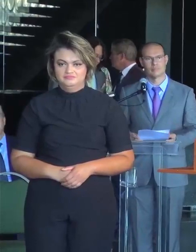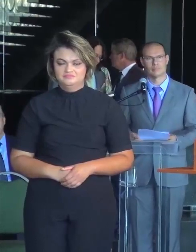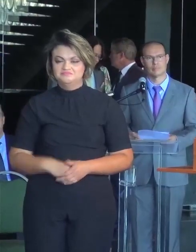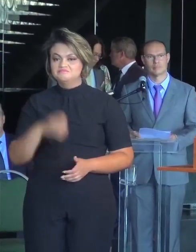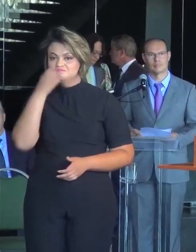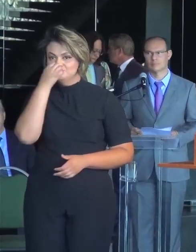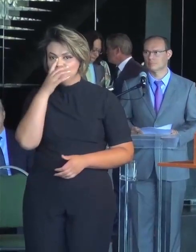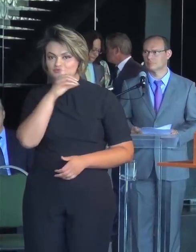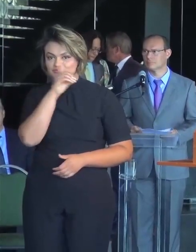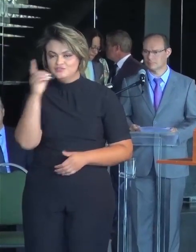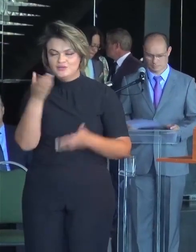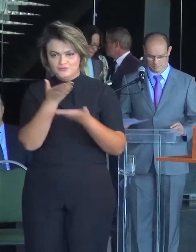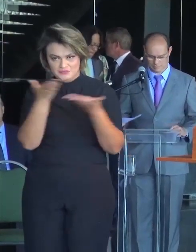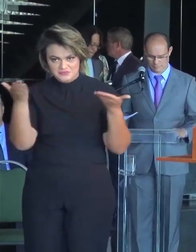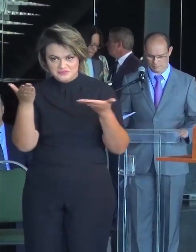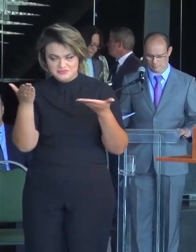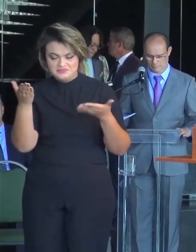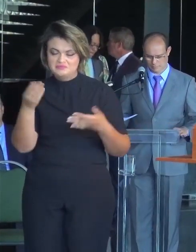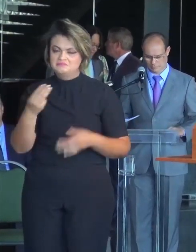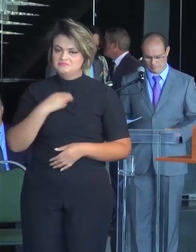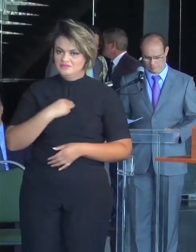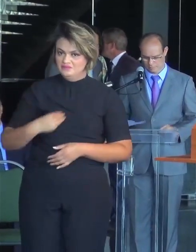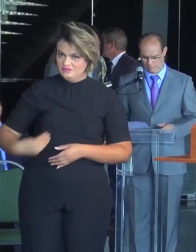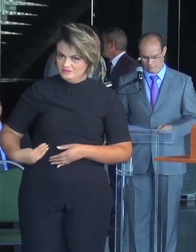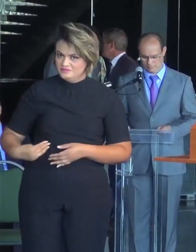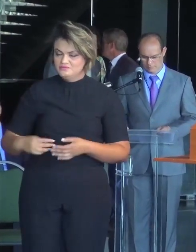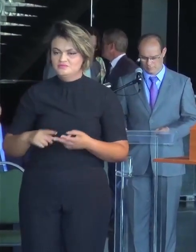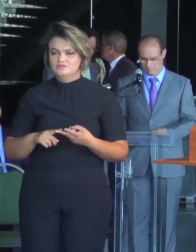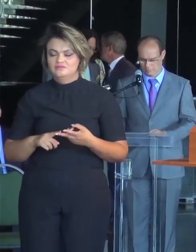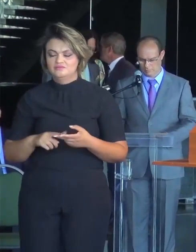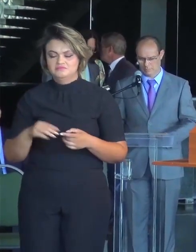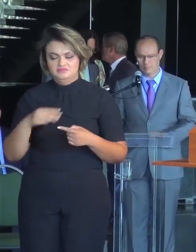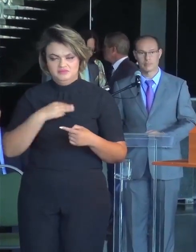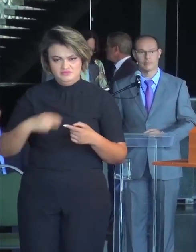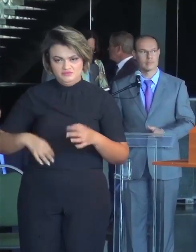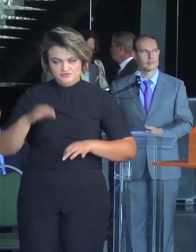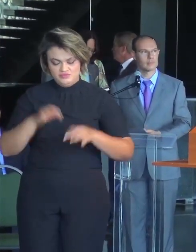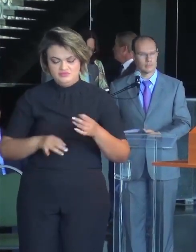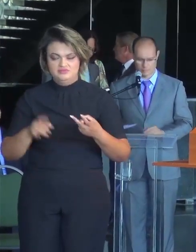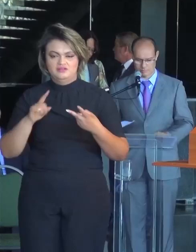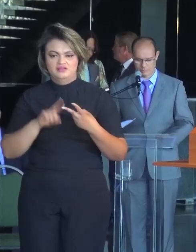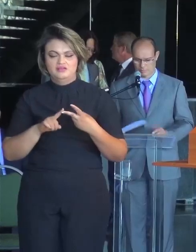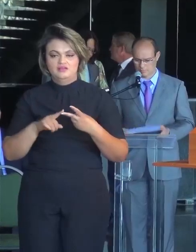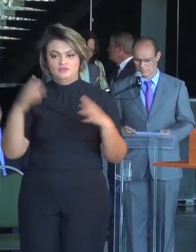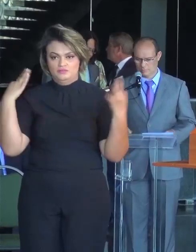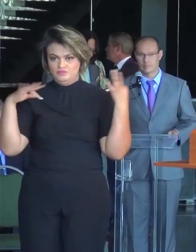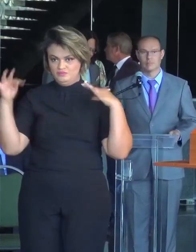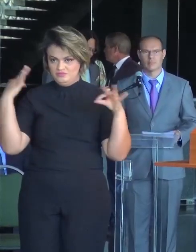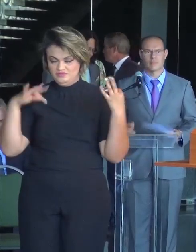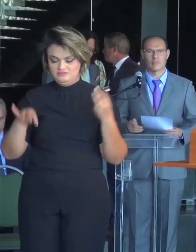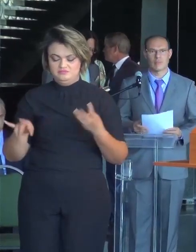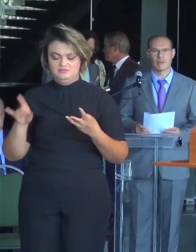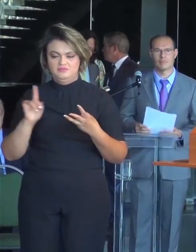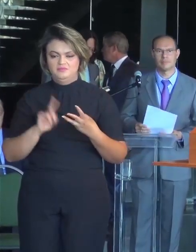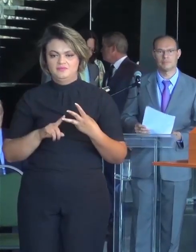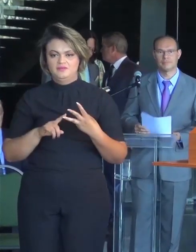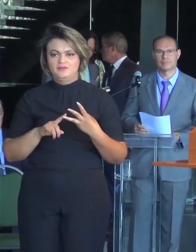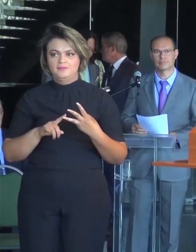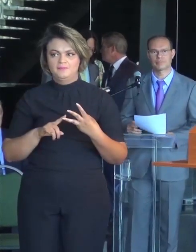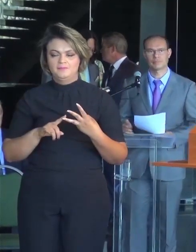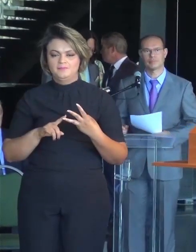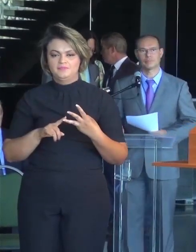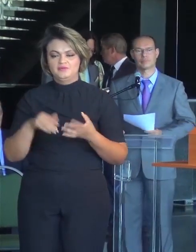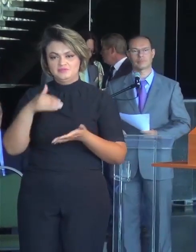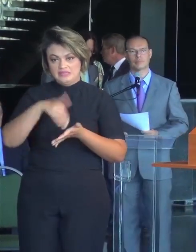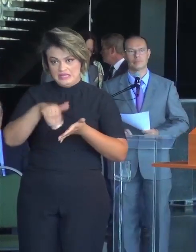Bom dia a todos, excelentíssimo senhor ministro da Justiça, excelentíssimo senhor ministro do Turismo,